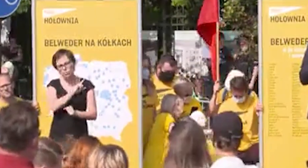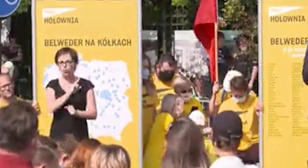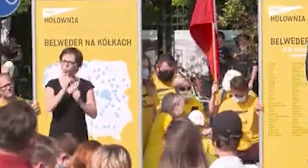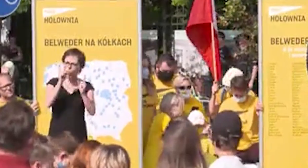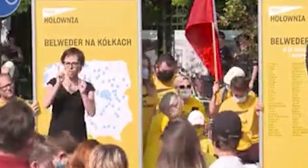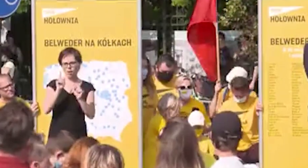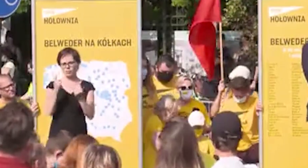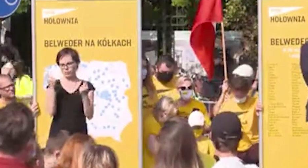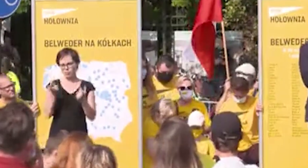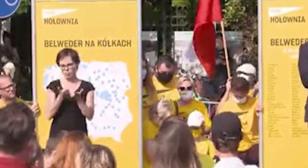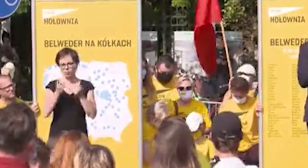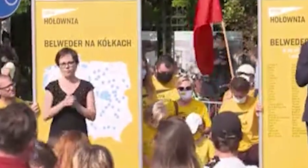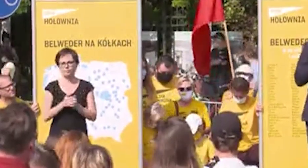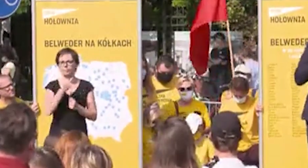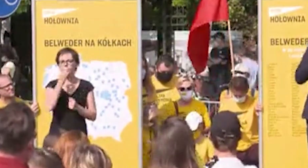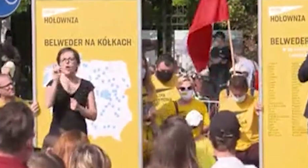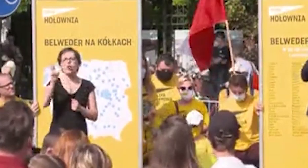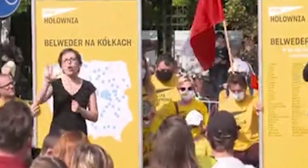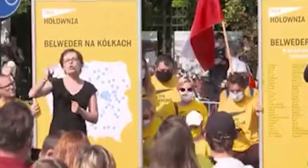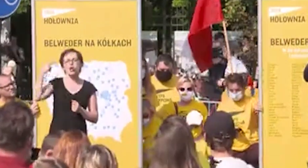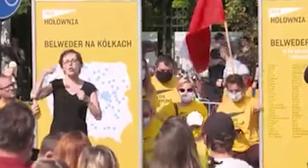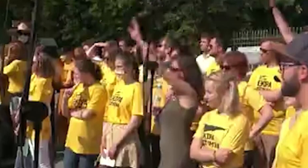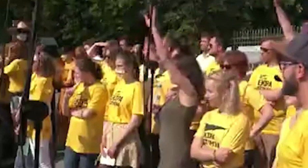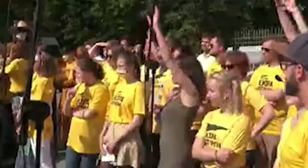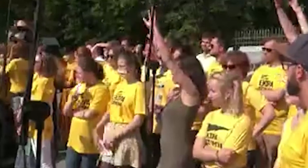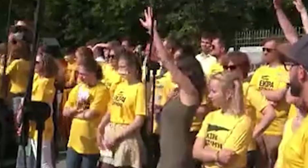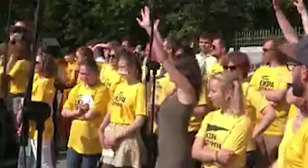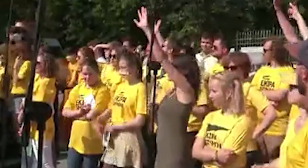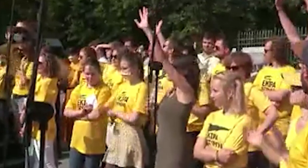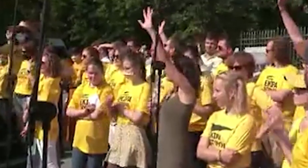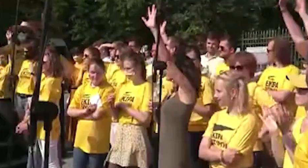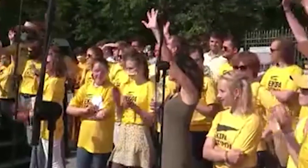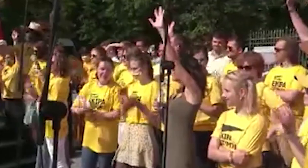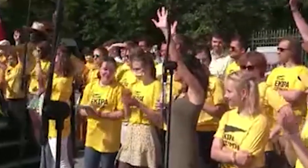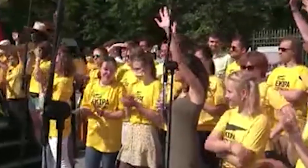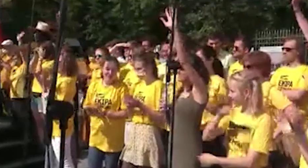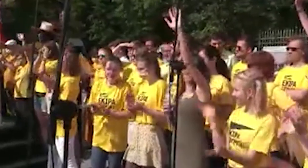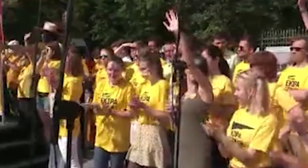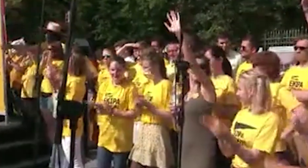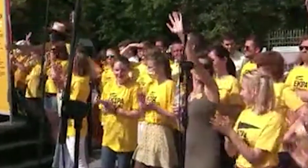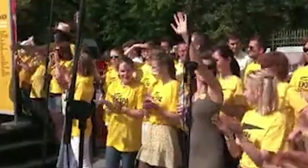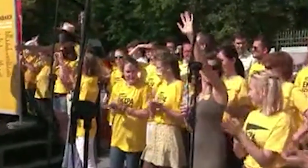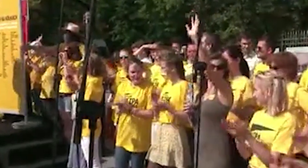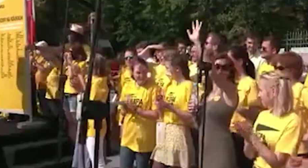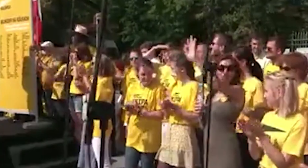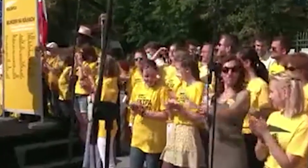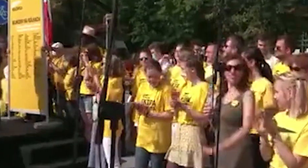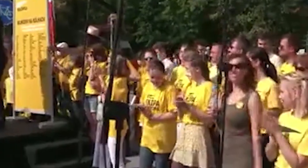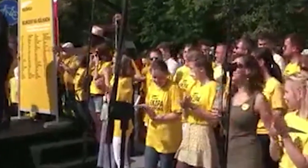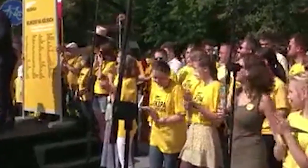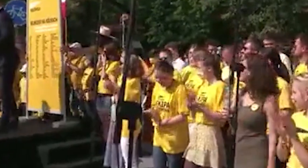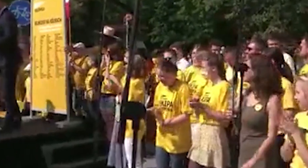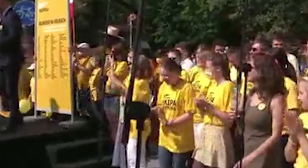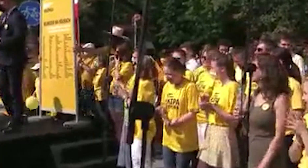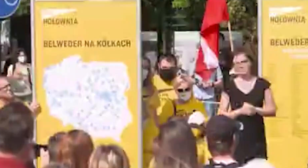zagrożeniach. Kto był tutaj z nami 3 tygodnie temu? Jeszcze raz, ręka do góry. Wow, jak wielu z was. Witamy